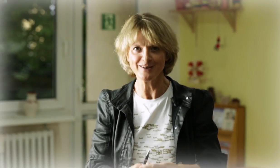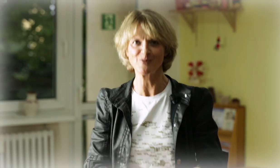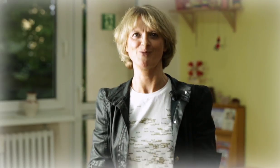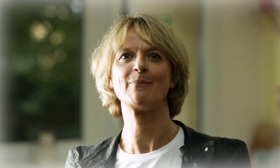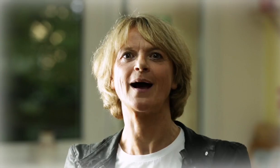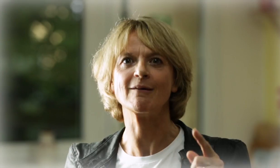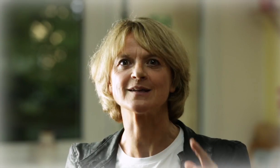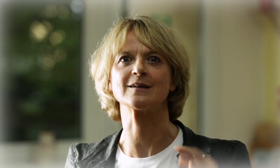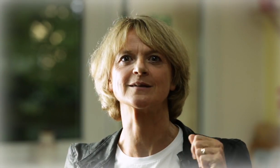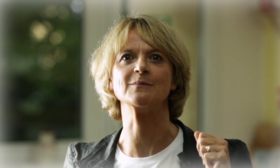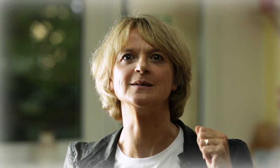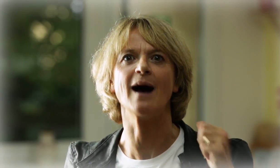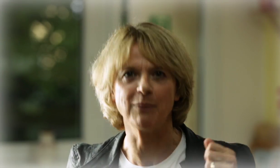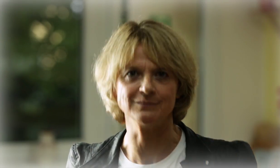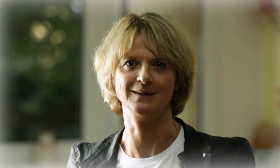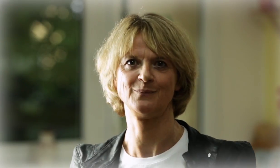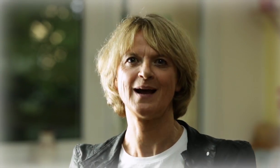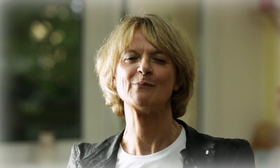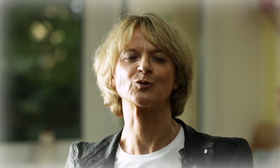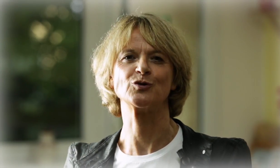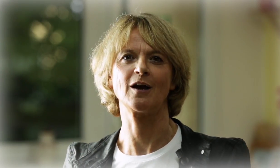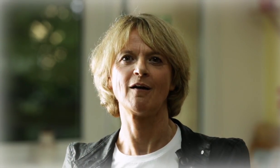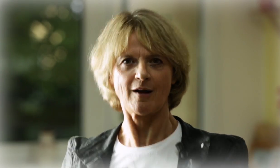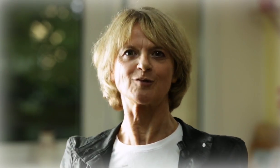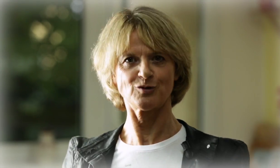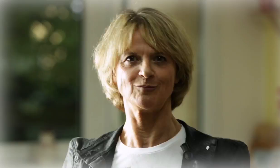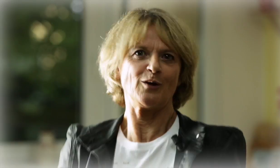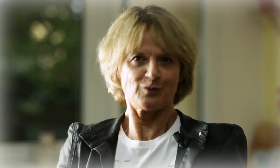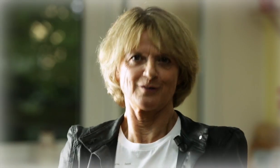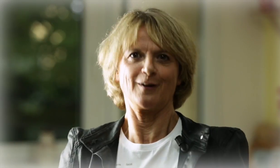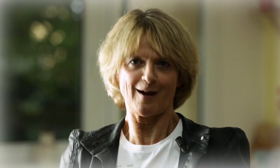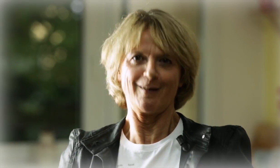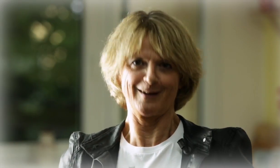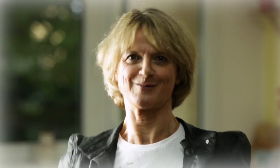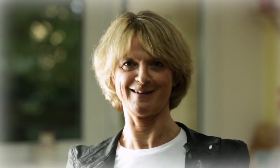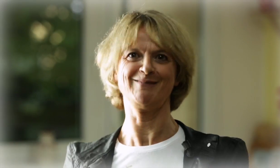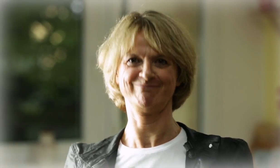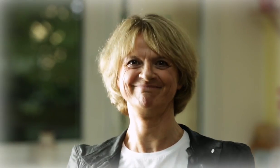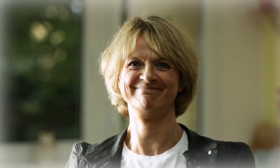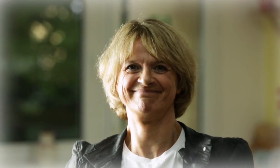gestiku, hlavně snažte se být zábavní, protože hrát si, to je přece velká legrace, ne?